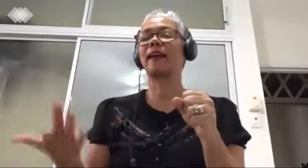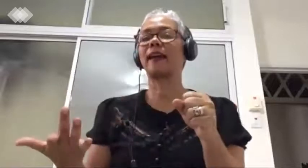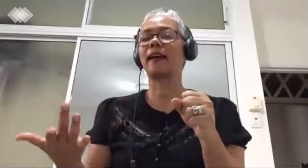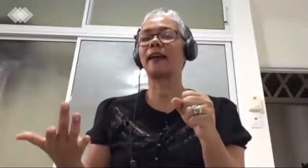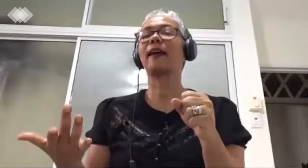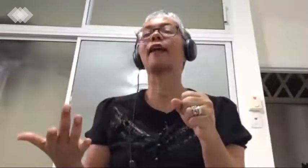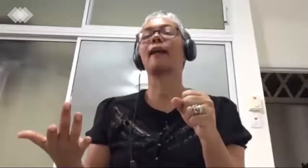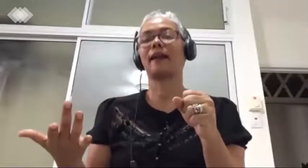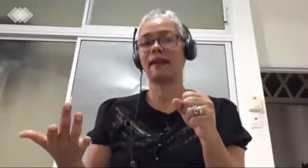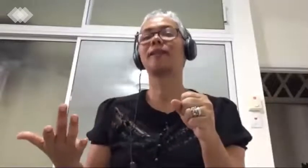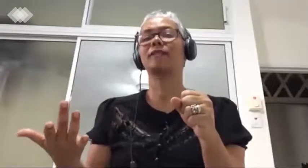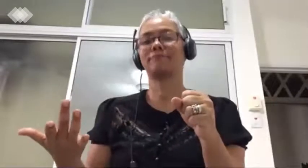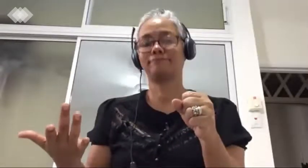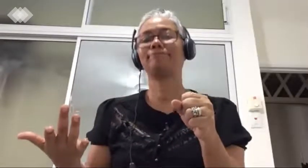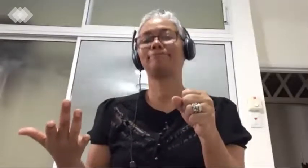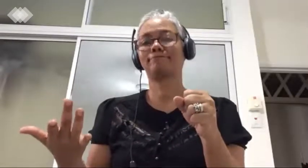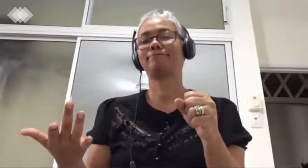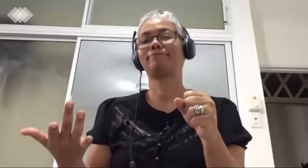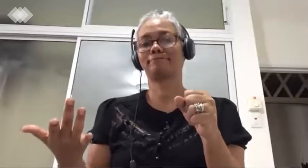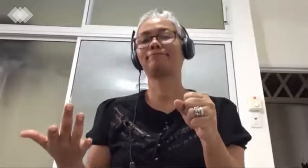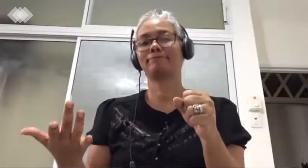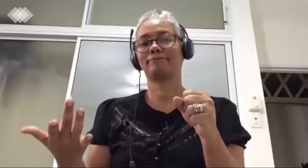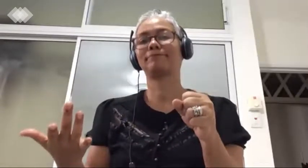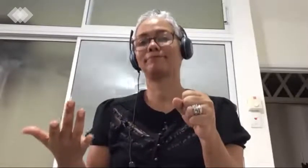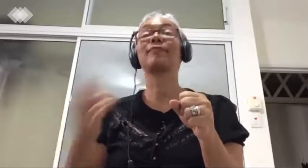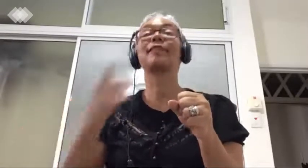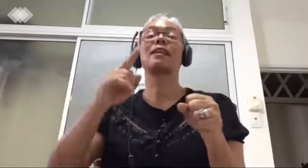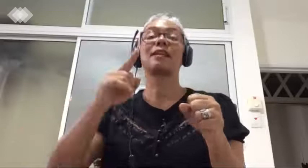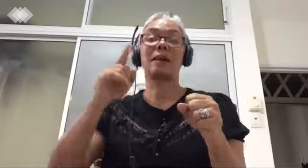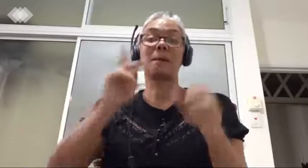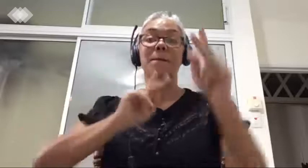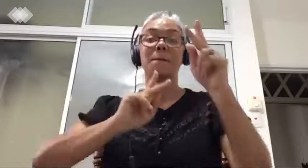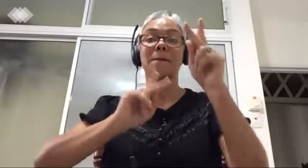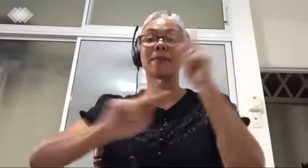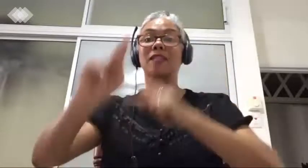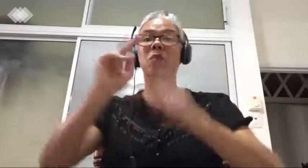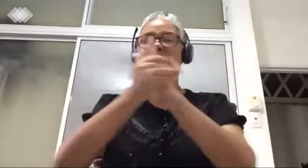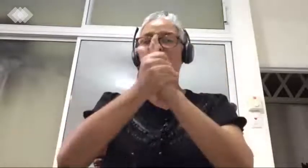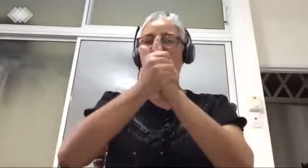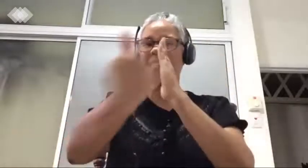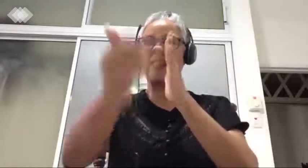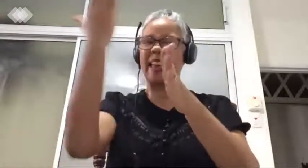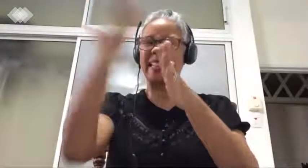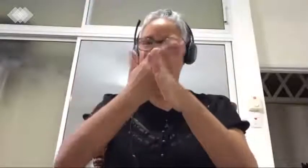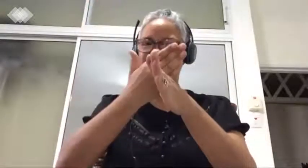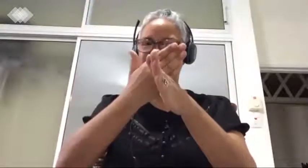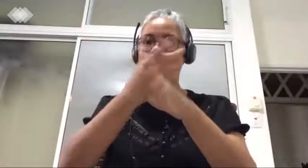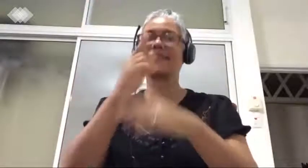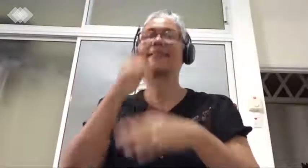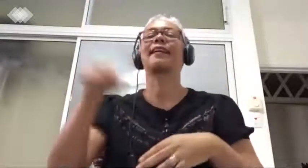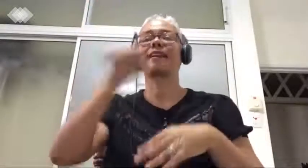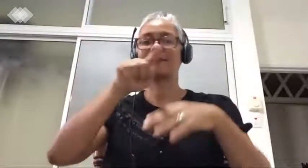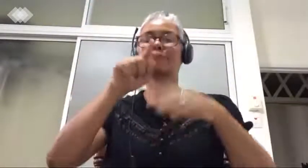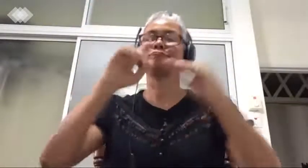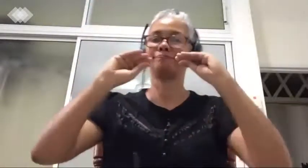en lenguas de señas a la mayor cantidad de profesionales de la psicología a través de una